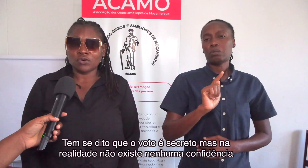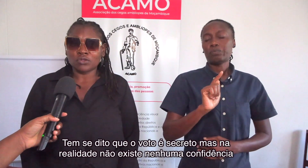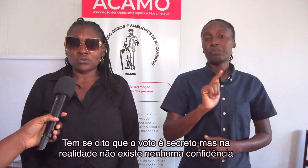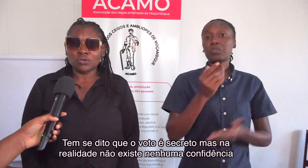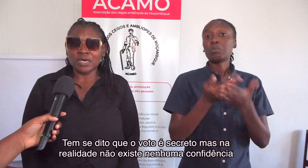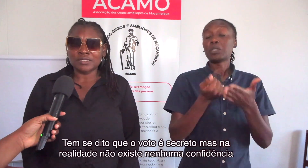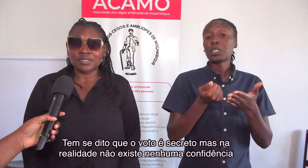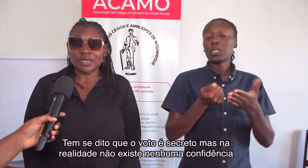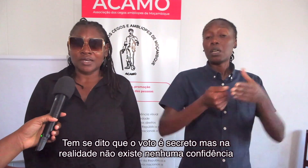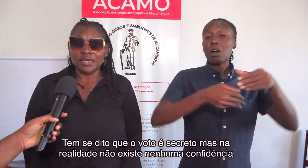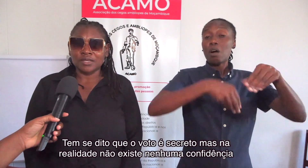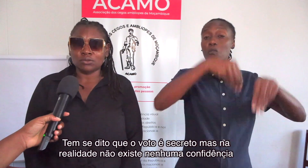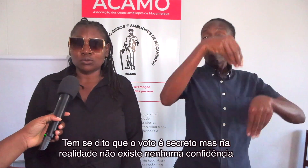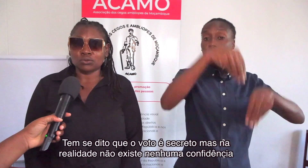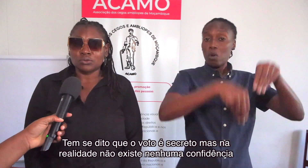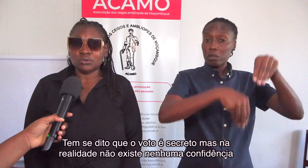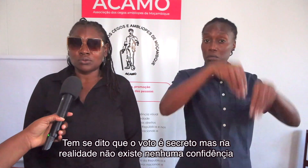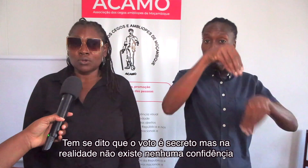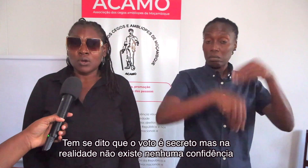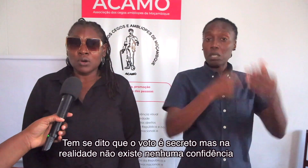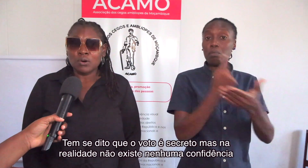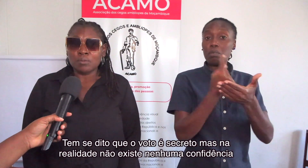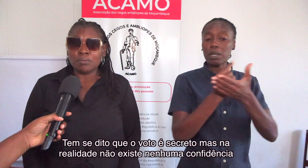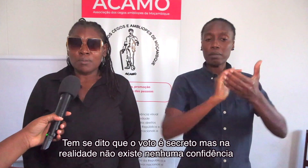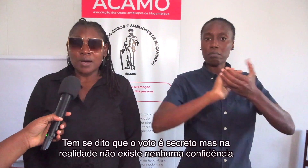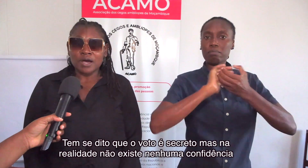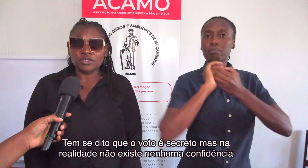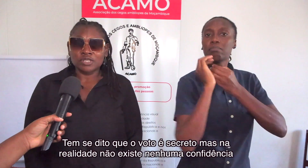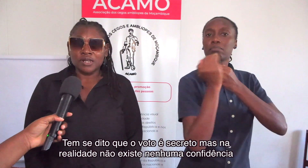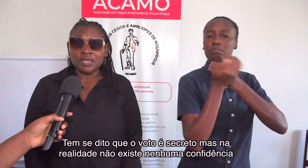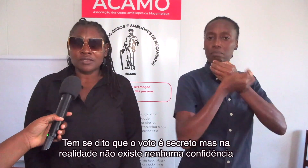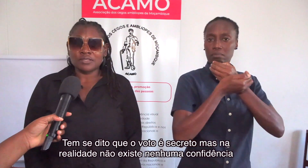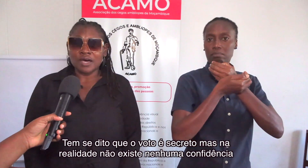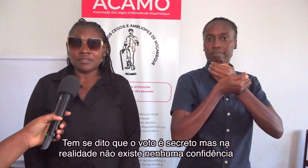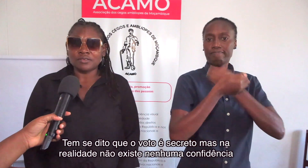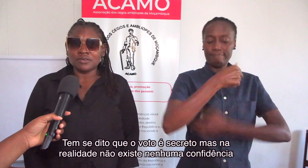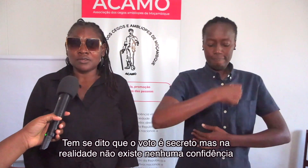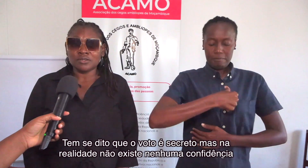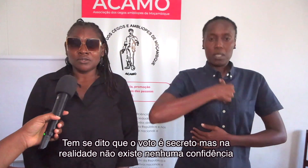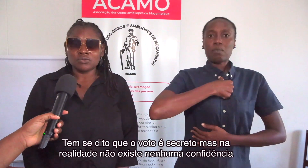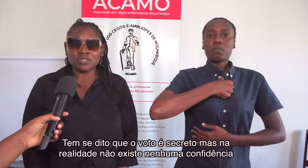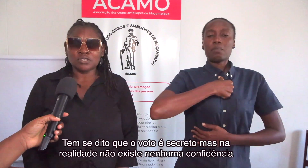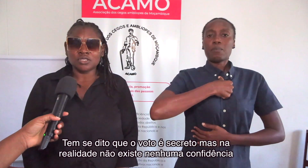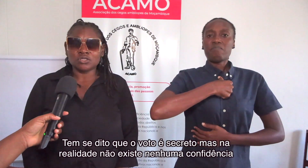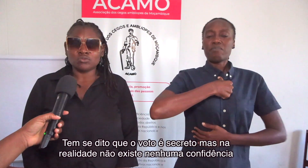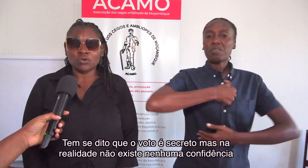voto é secreto. Mas, na realidade, não existe nenhuma